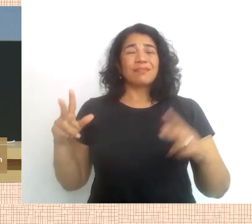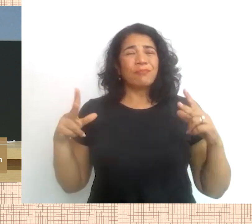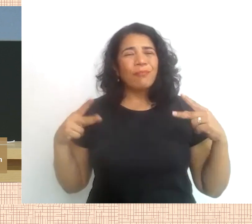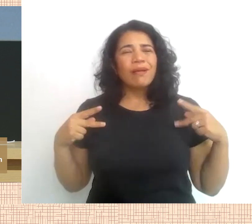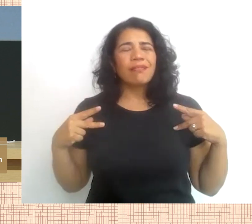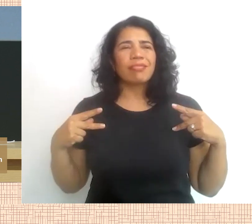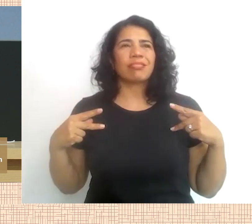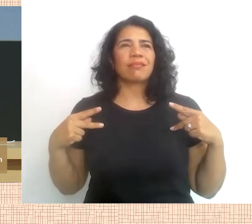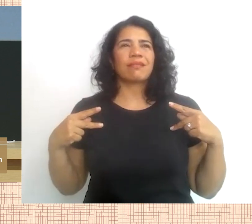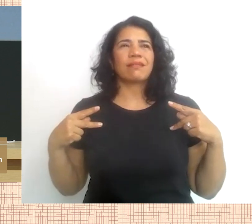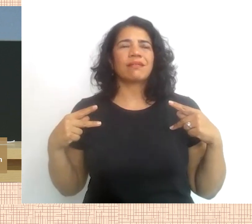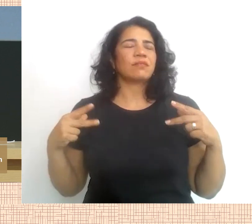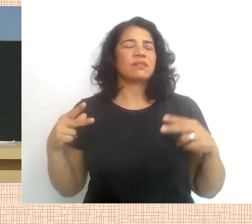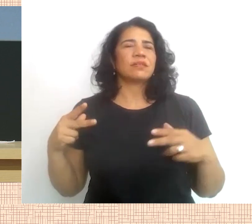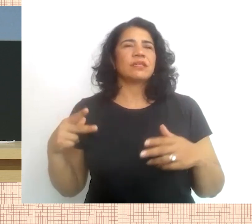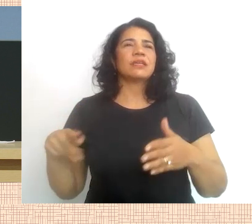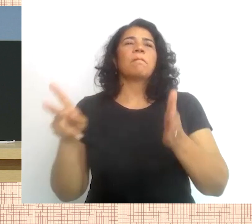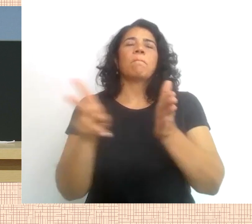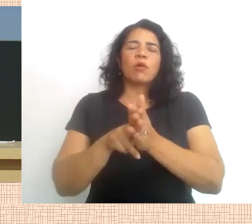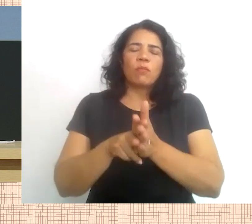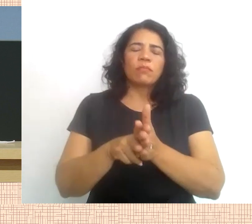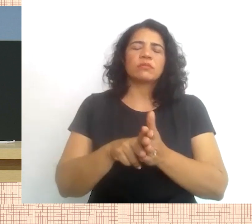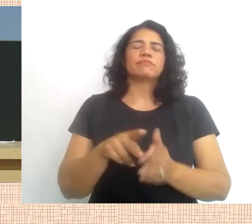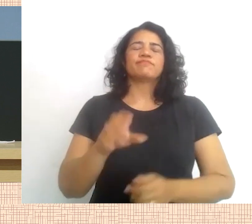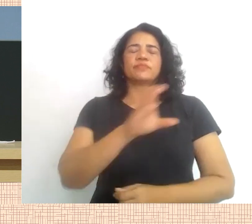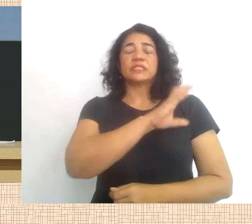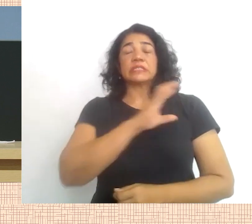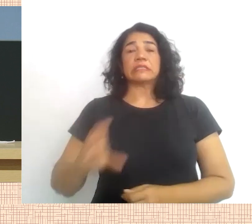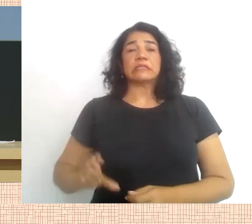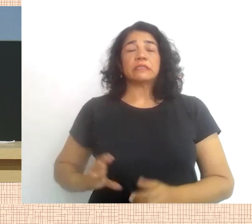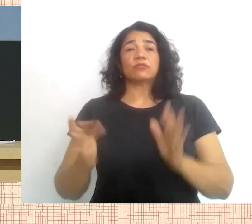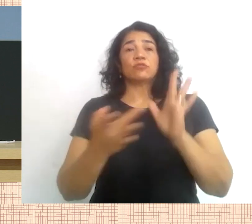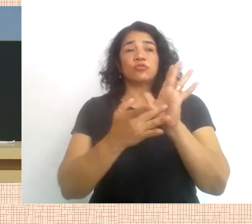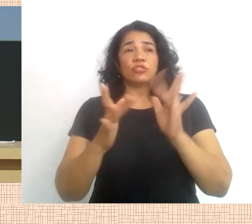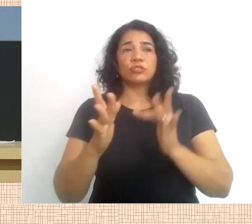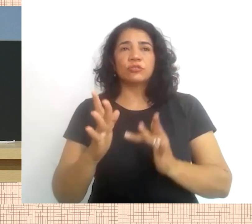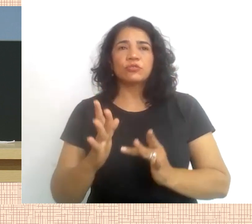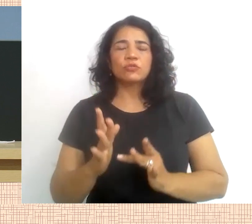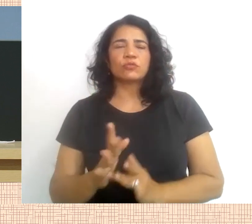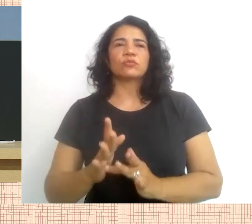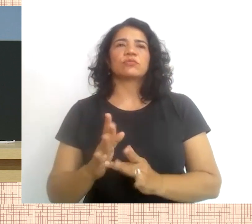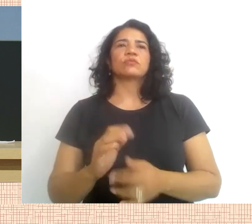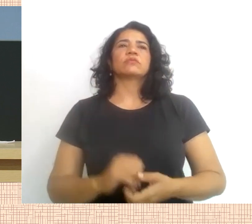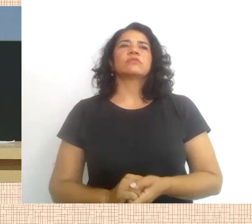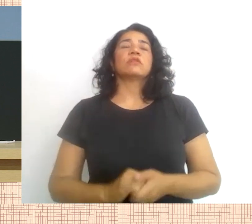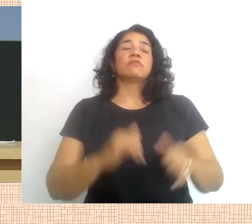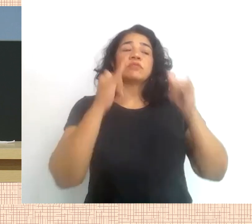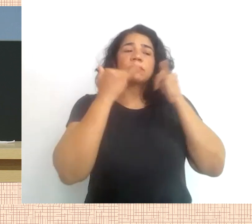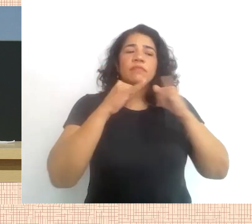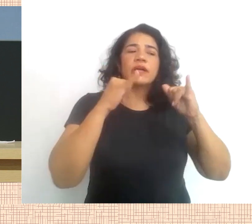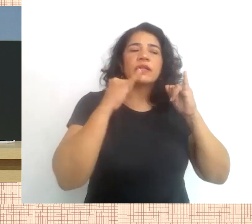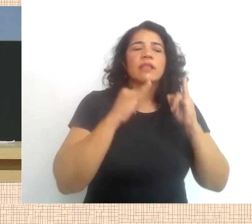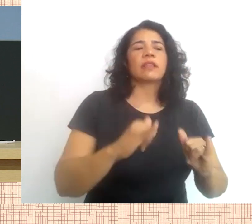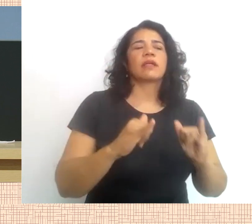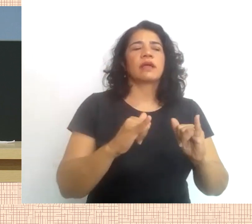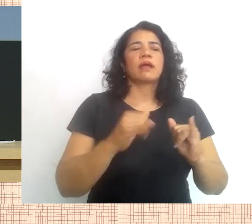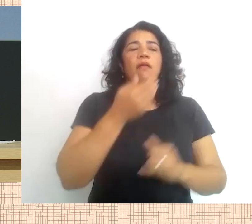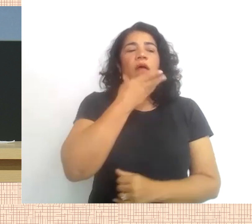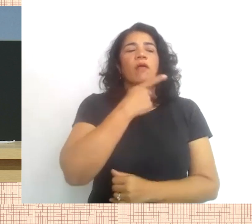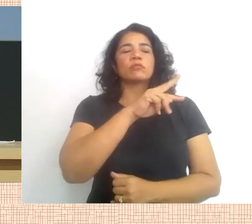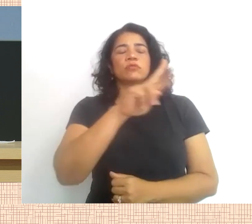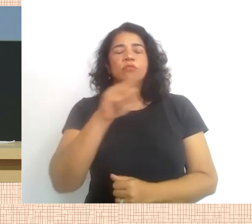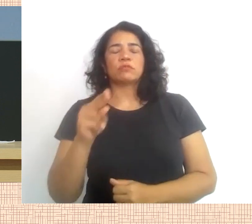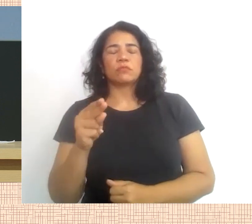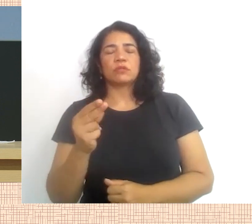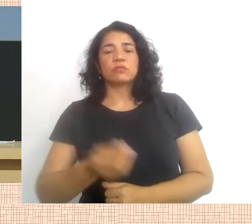tá? Então, irmãos, graças a Deus, né, Deus na sua sabedoria,